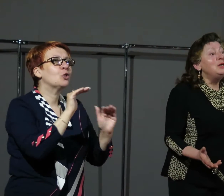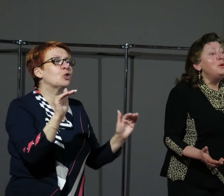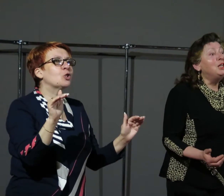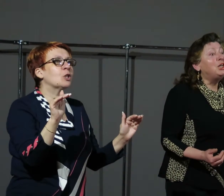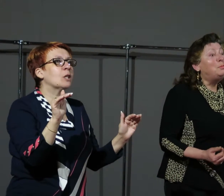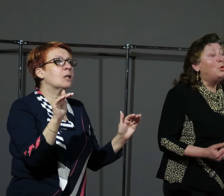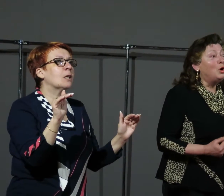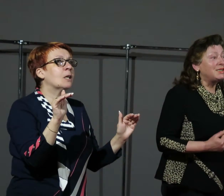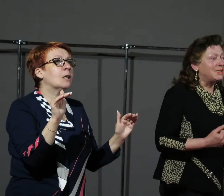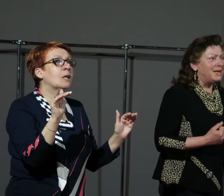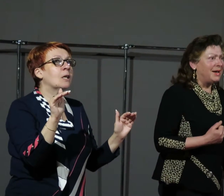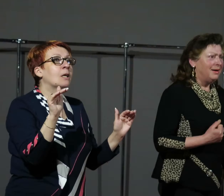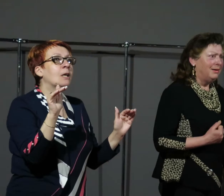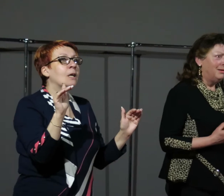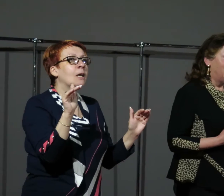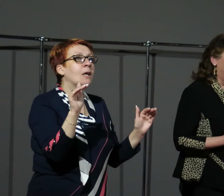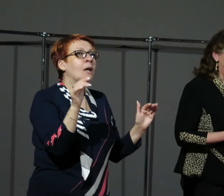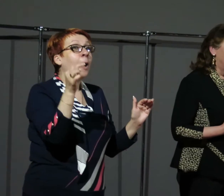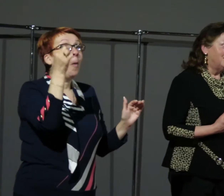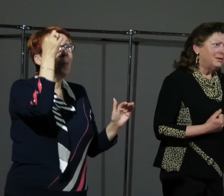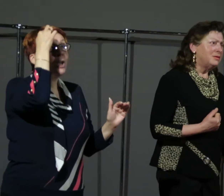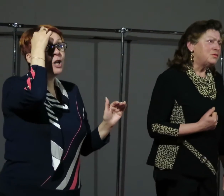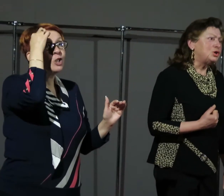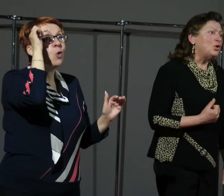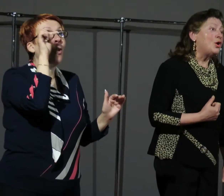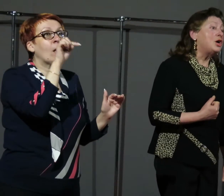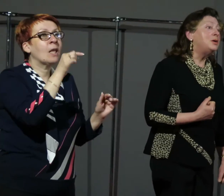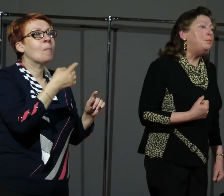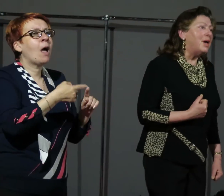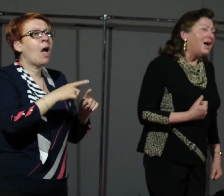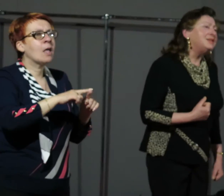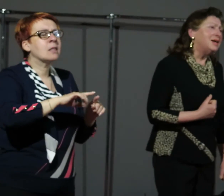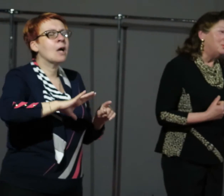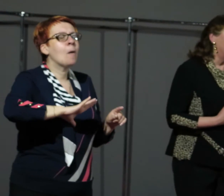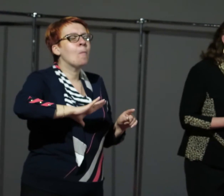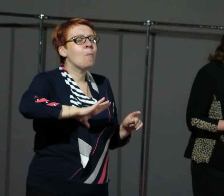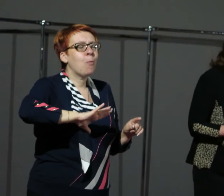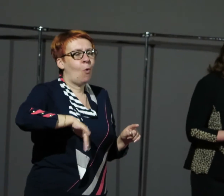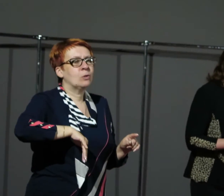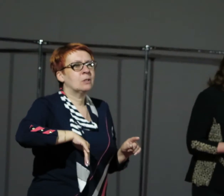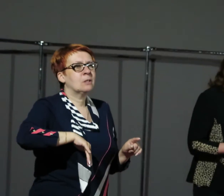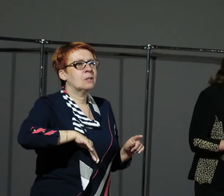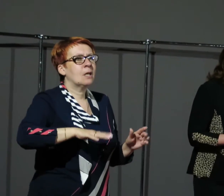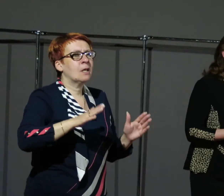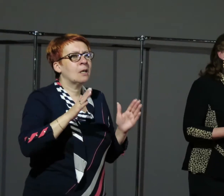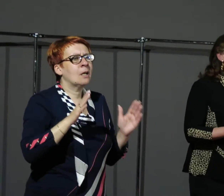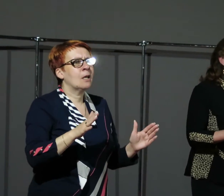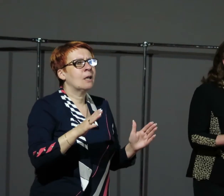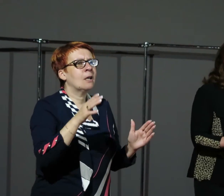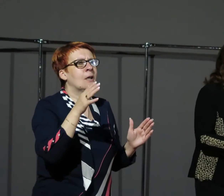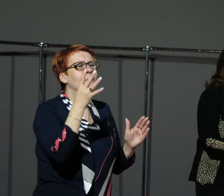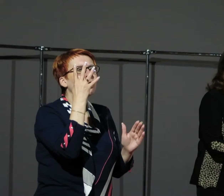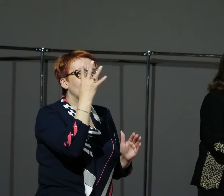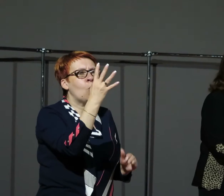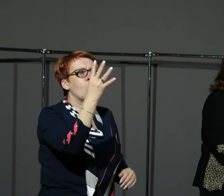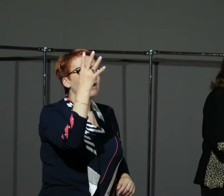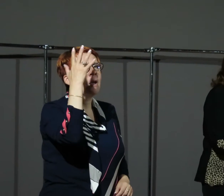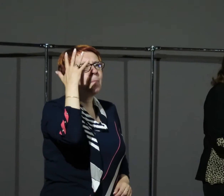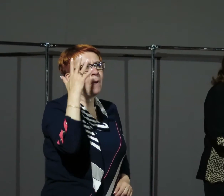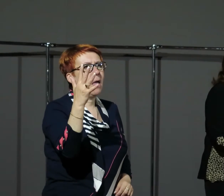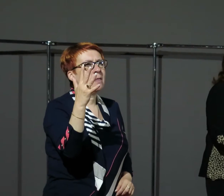Пришло к ним это после, в 45-м, конечно, к